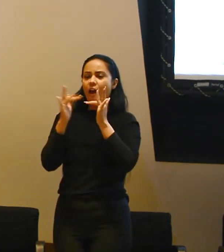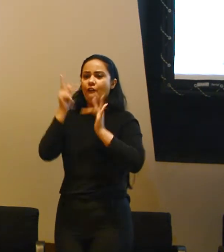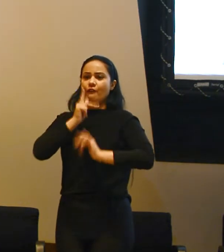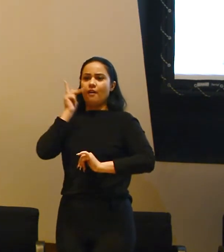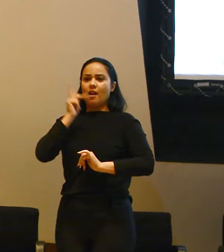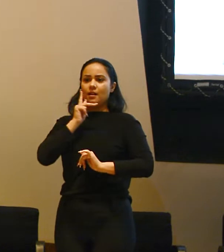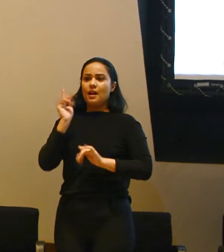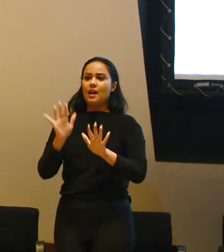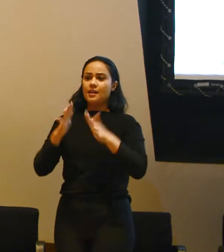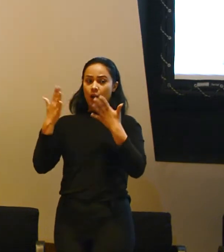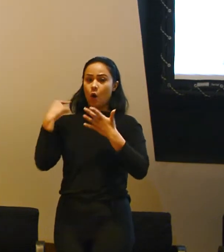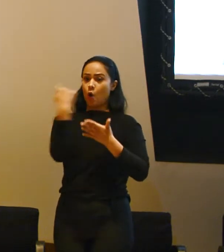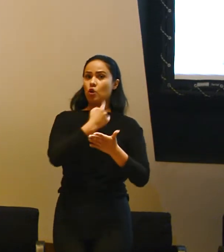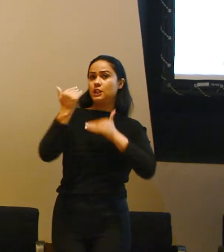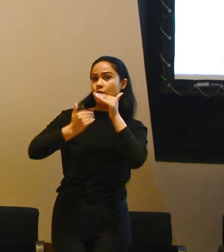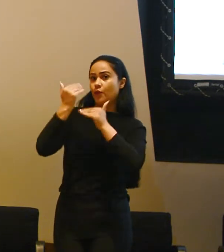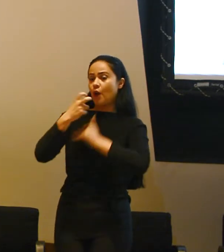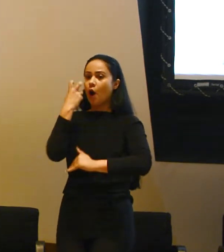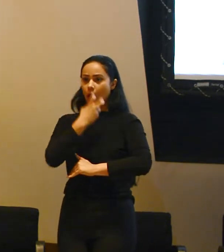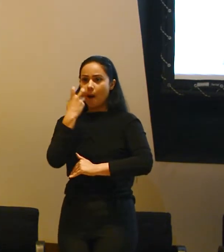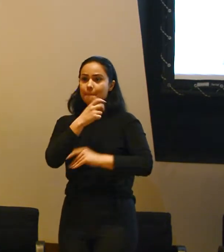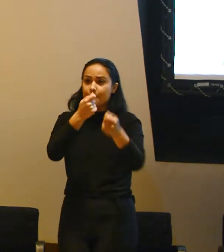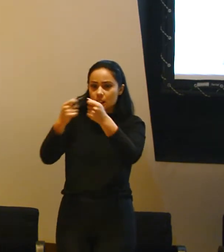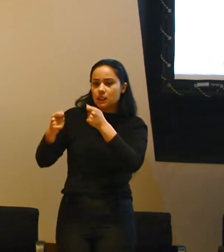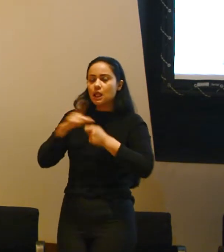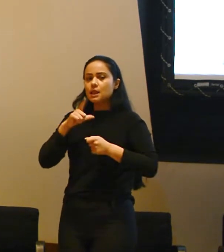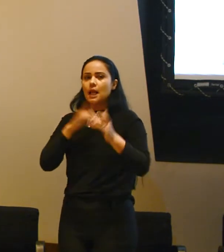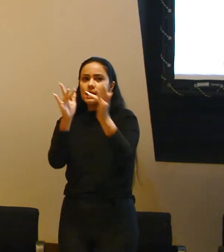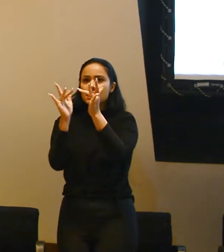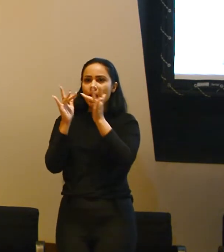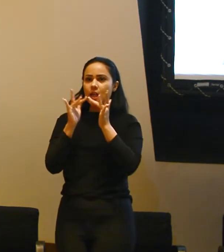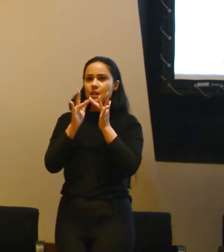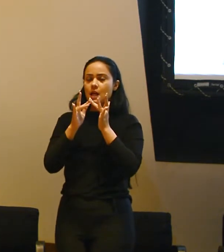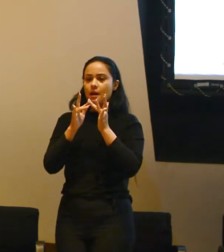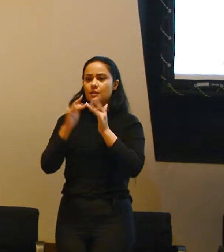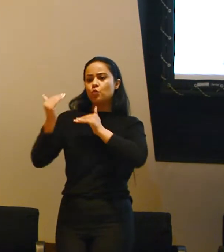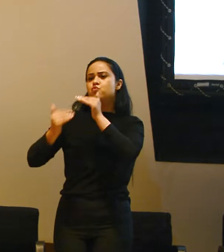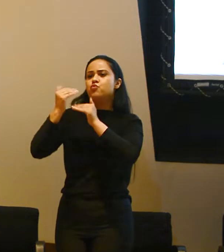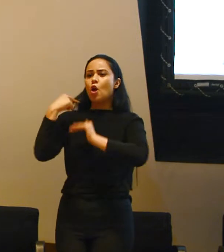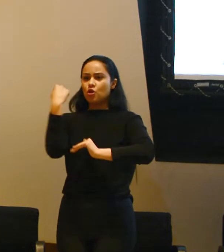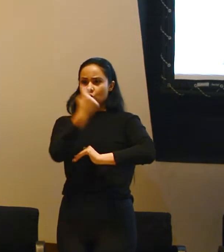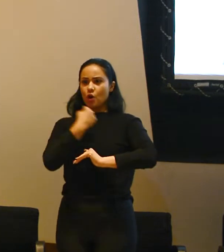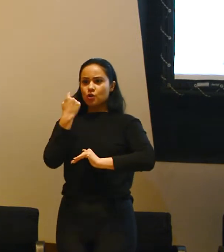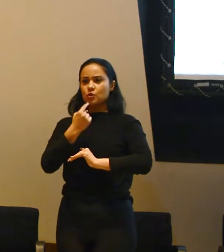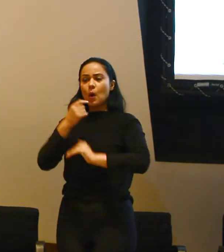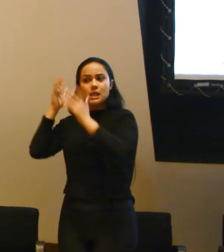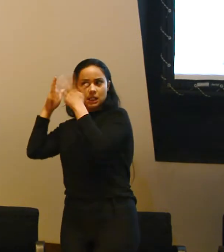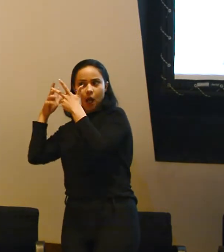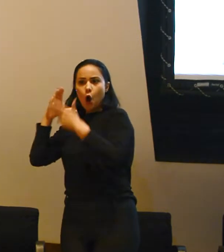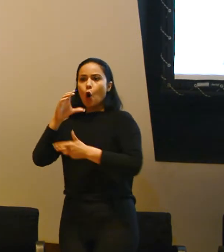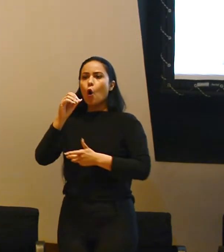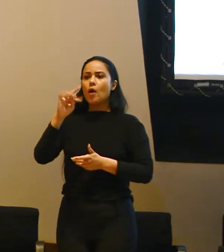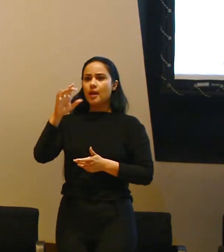fala. Então, para a gente desenvolver linguagem oral, a gente precisa ter um acesso significativo no nosso córtex, no nosso cérebro,